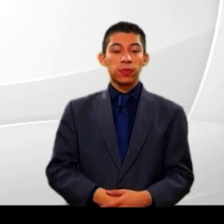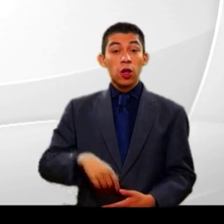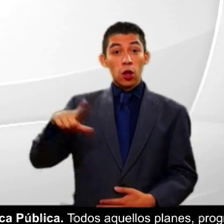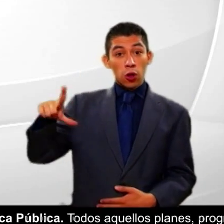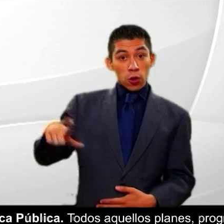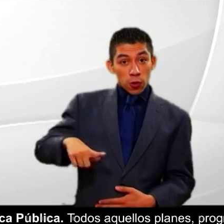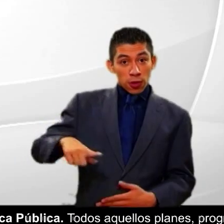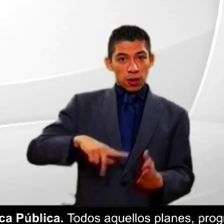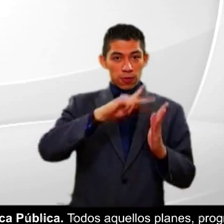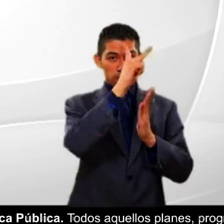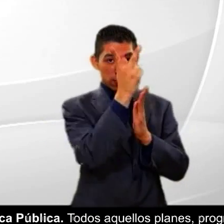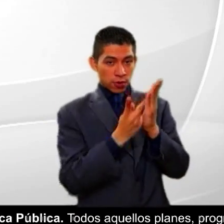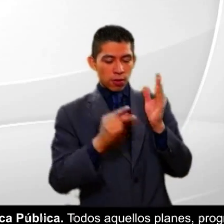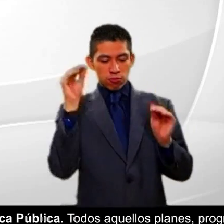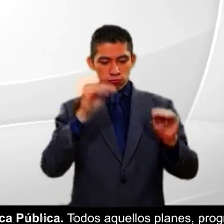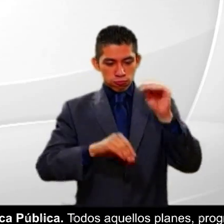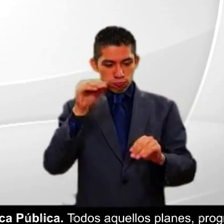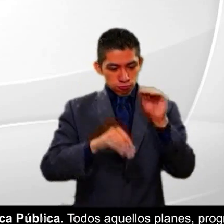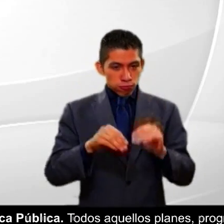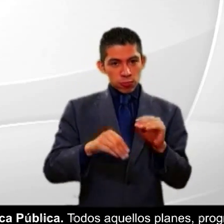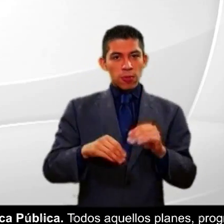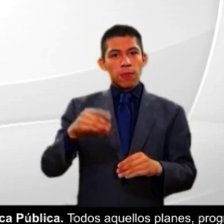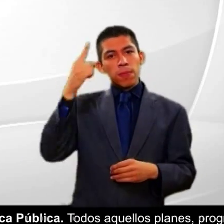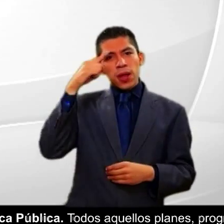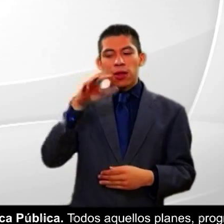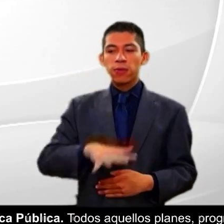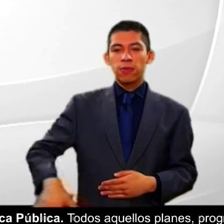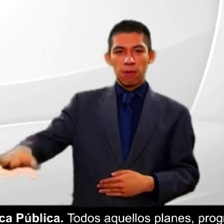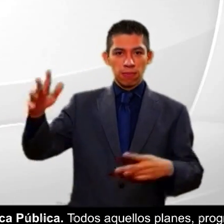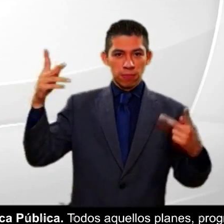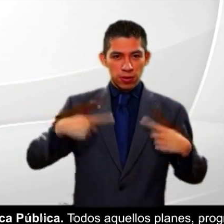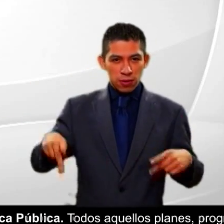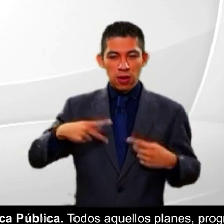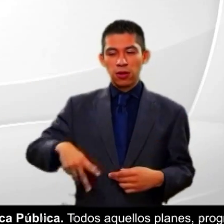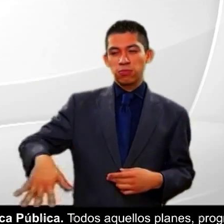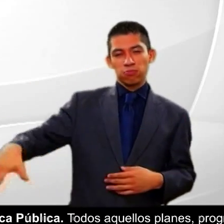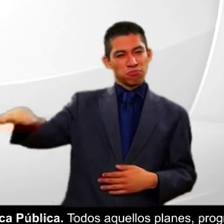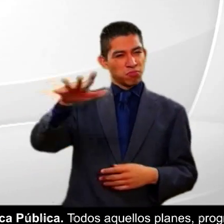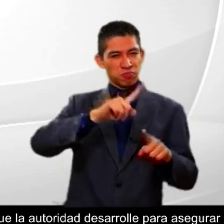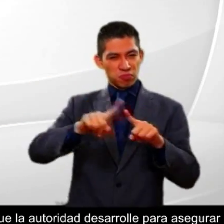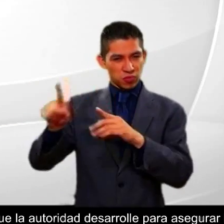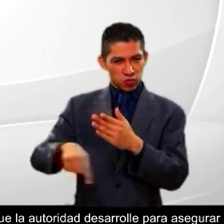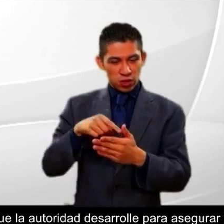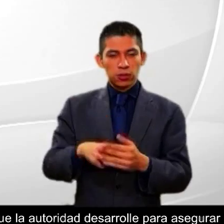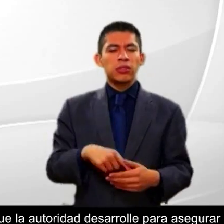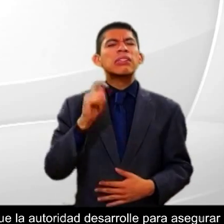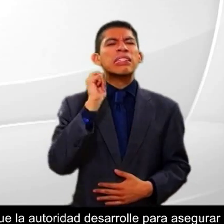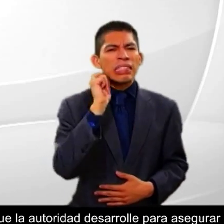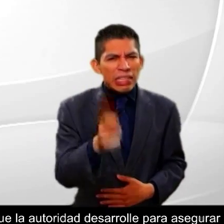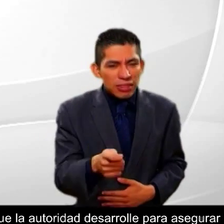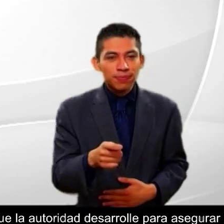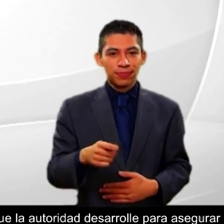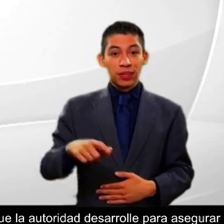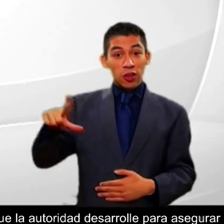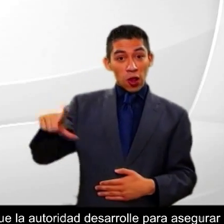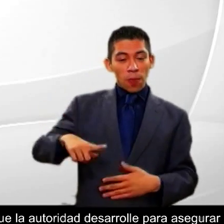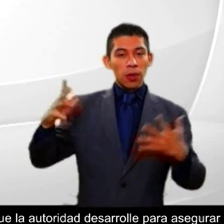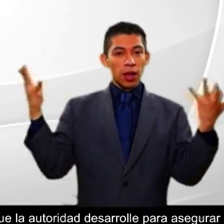22. Política pública Todos aquellos planes, programas o acciones que la autoridad desarrolle para